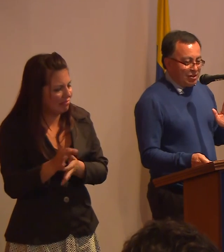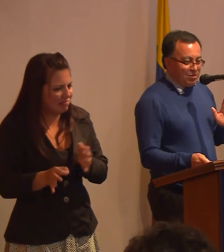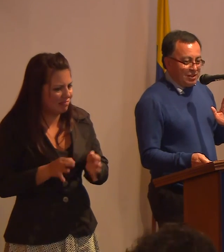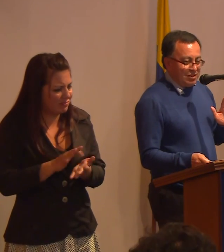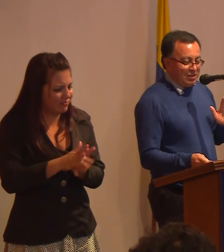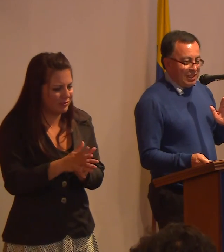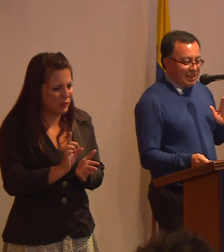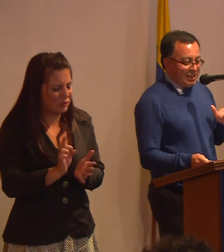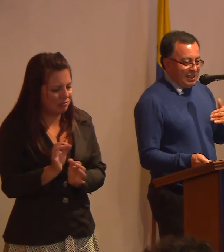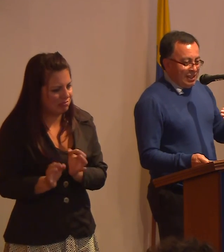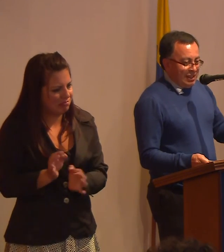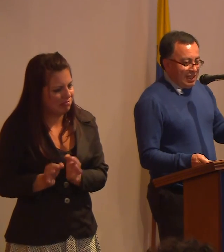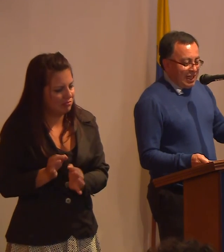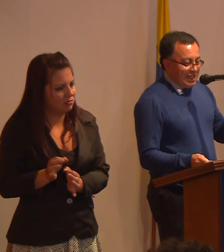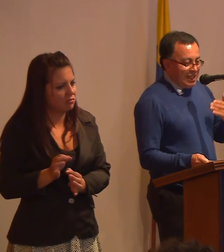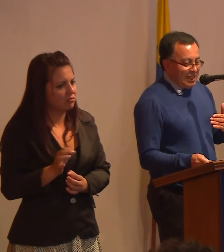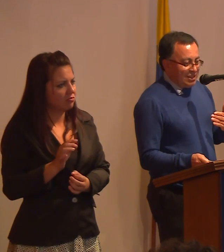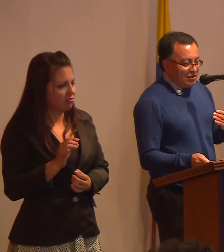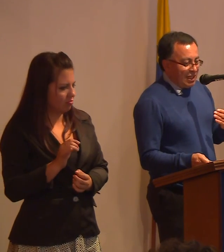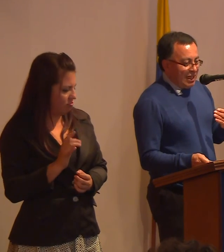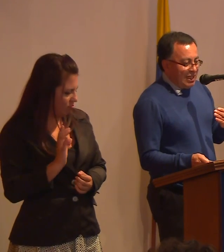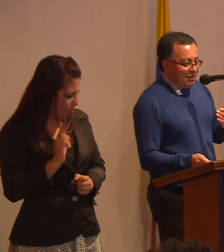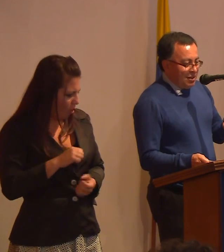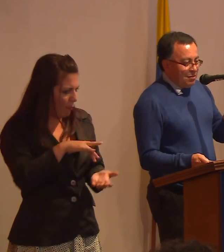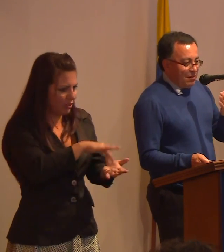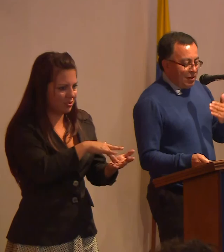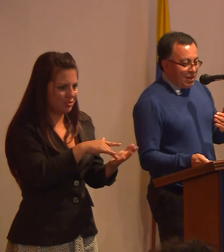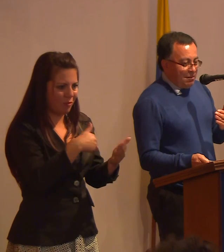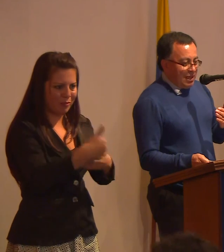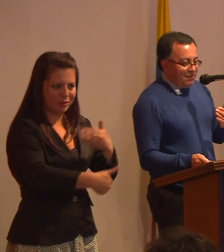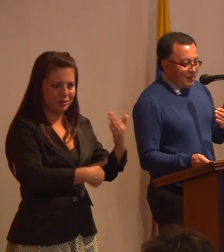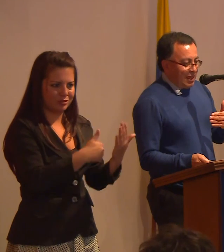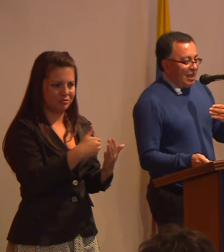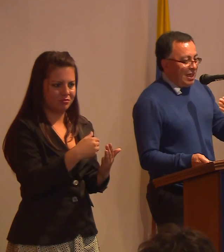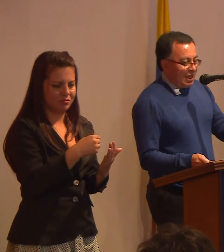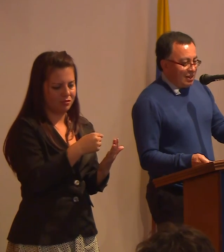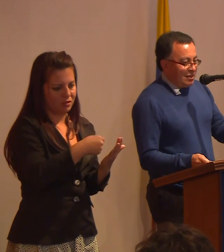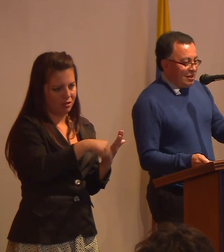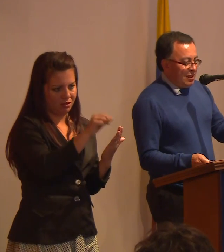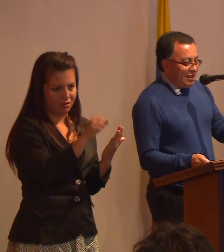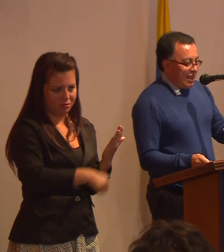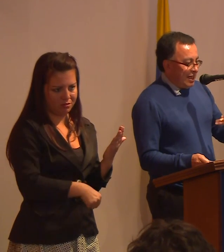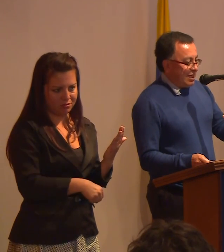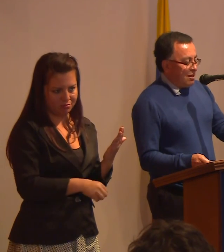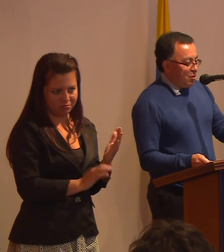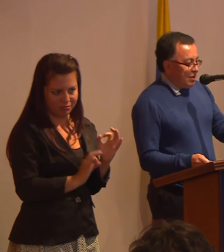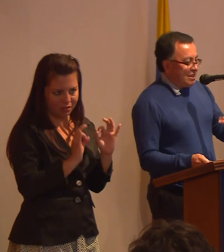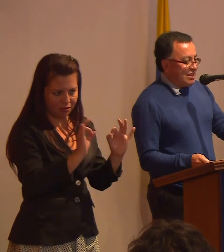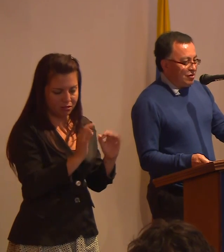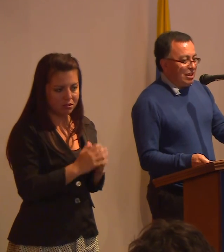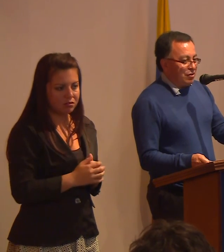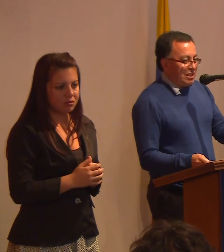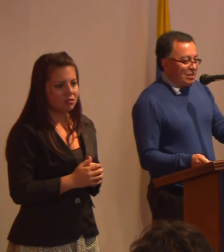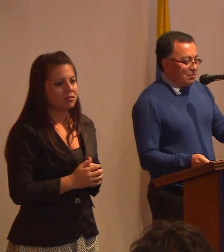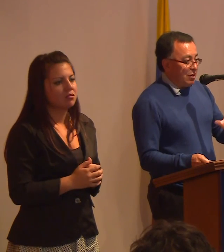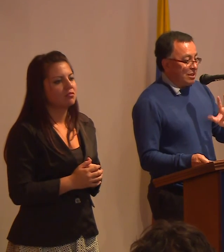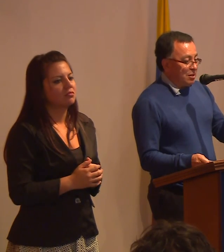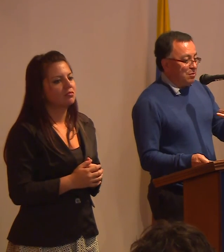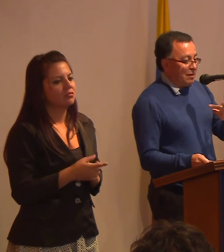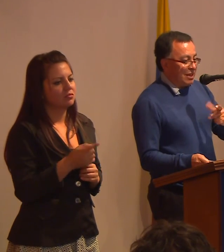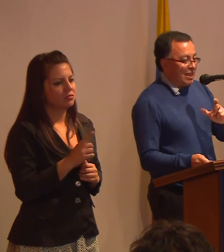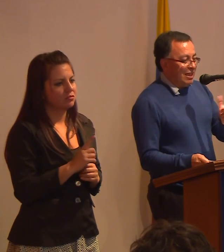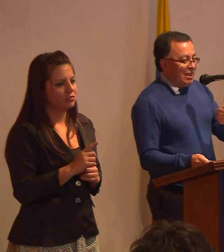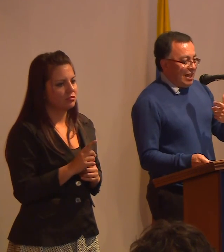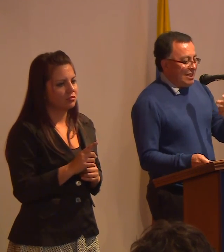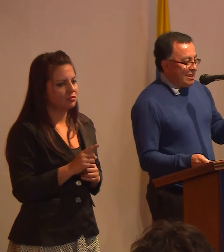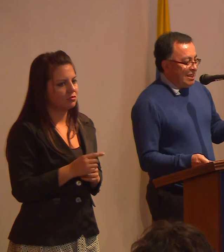involucrados en estos procesos de la acreditación de calidad, pero también de la movilización de la organización para la universidad. Es